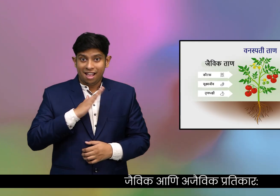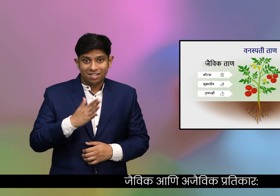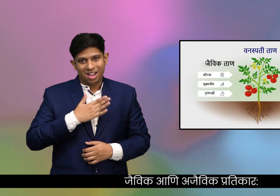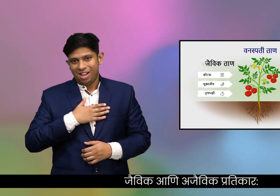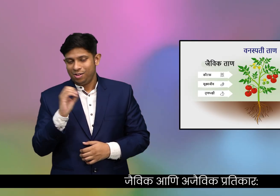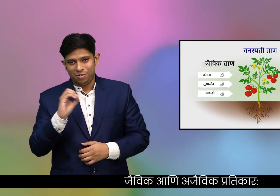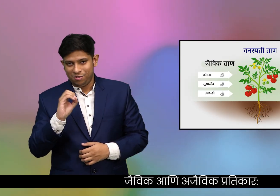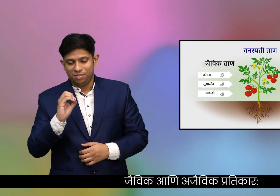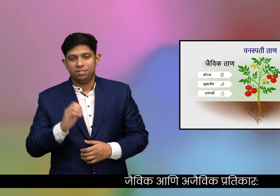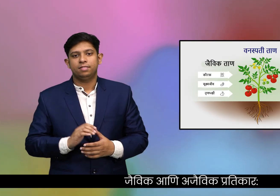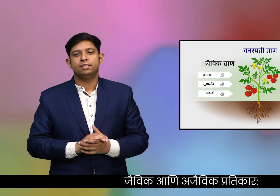जैविक आणि अजैविक प्रतिकार.